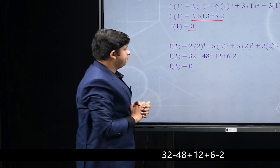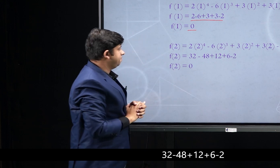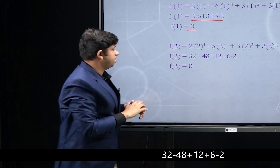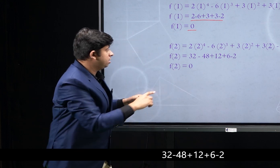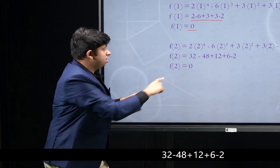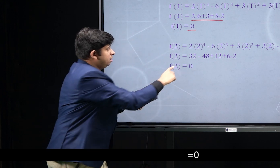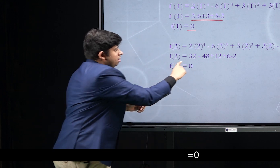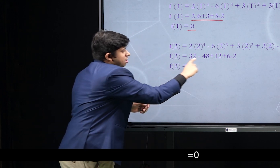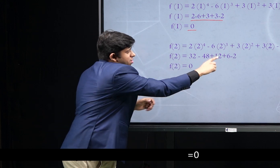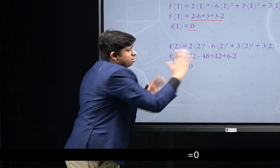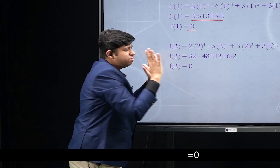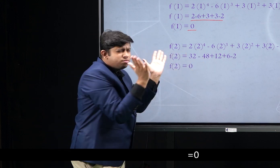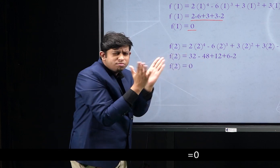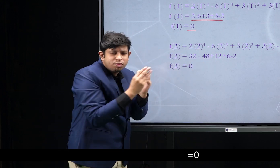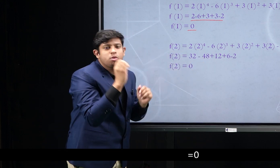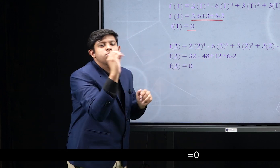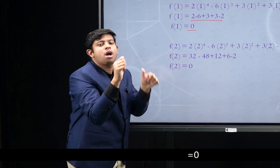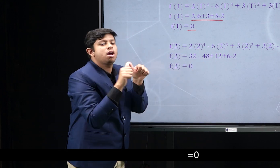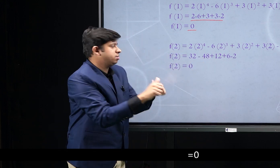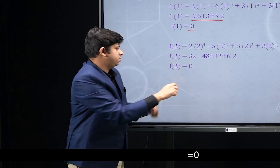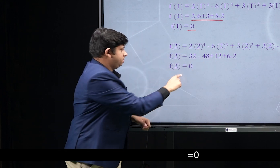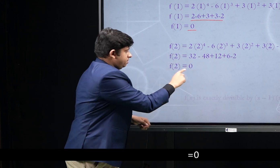6 minus 2 is equal to 0.